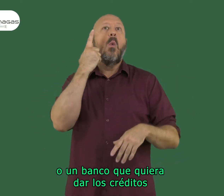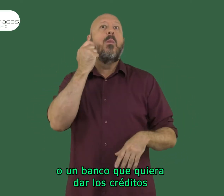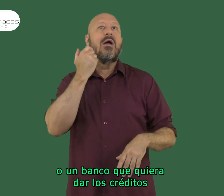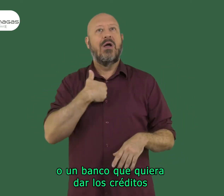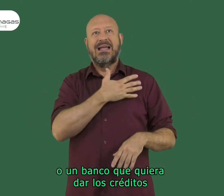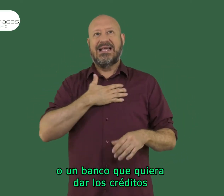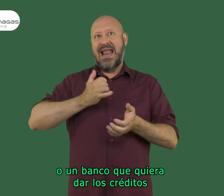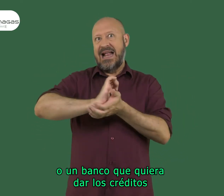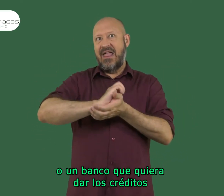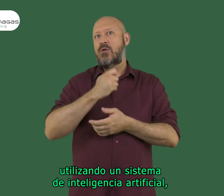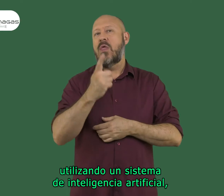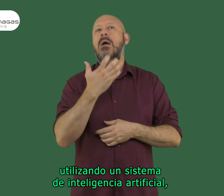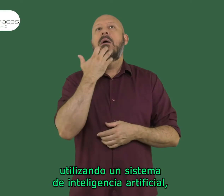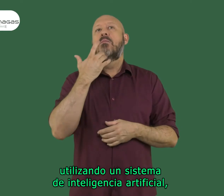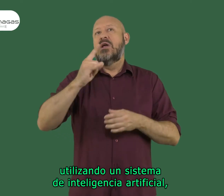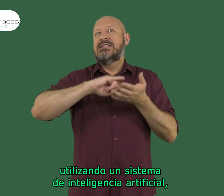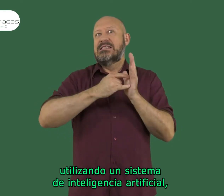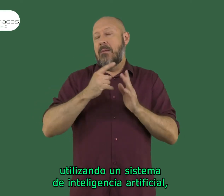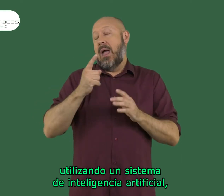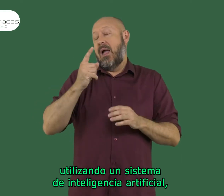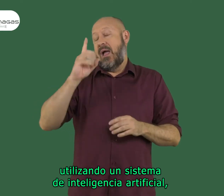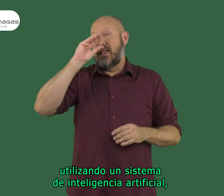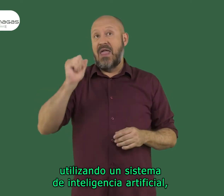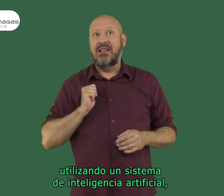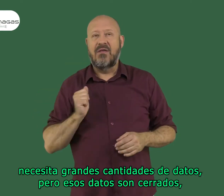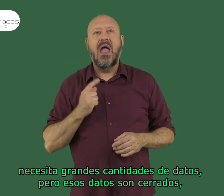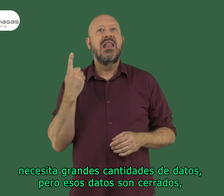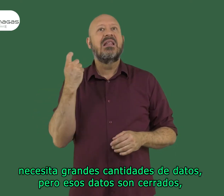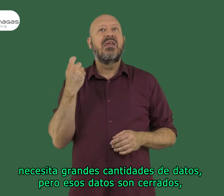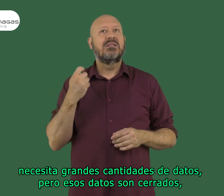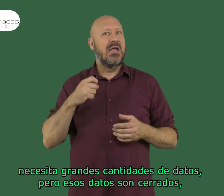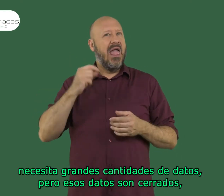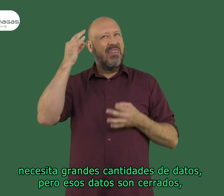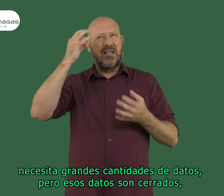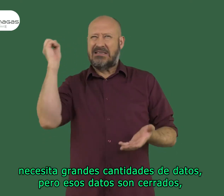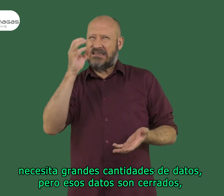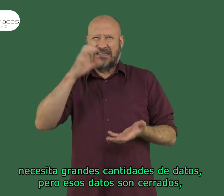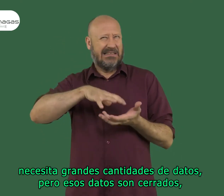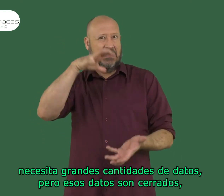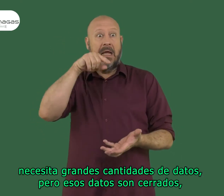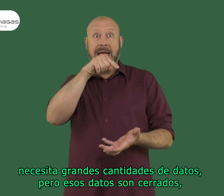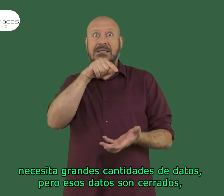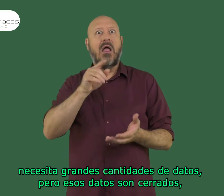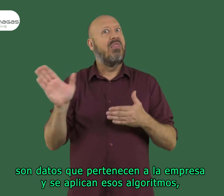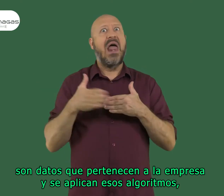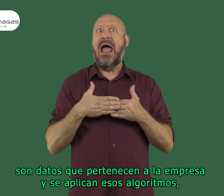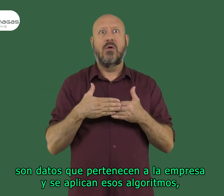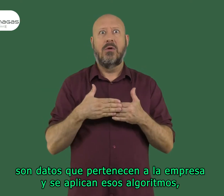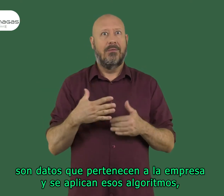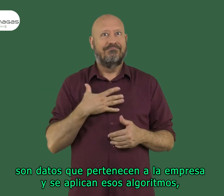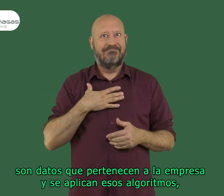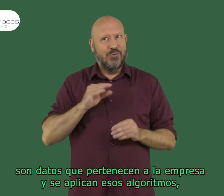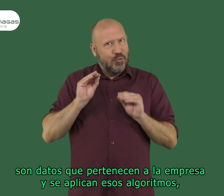que quiera dar los créditos utilizando tu sistema de inteligencia artificial, necesita grandes cantidades de datos, pero esos datos son cerrados, son datos